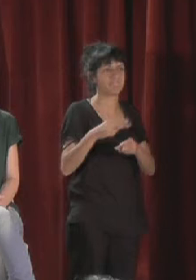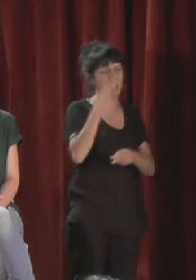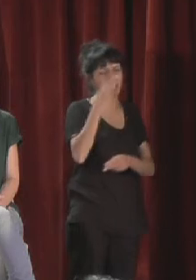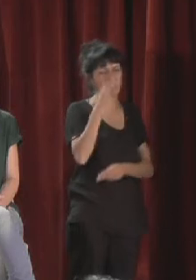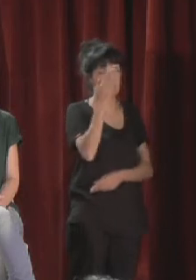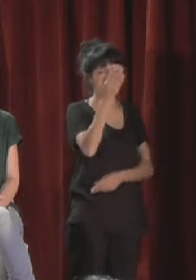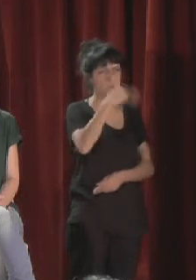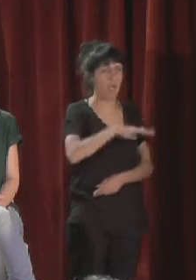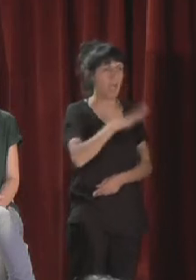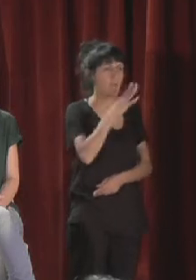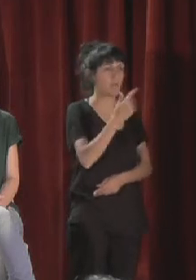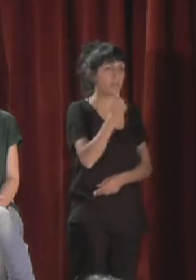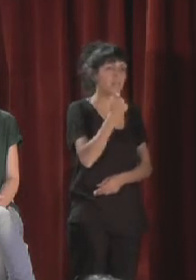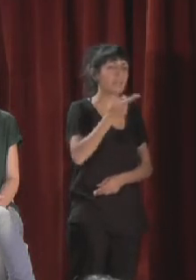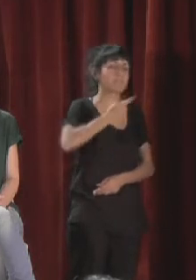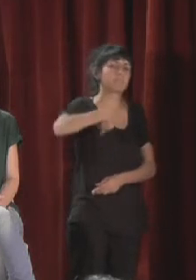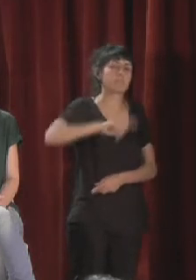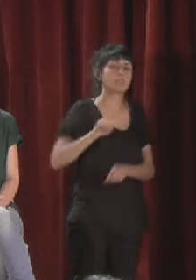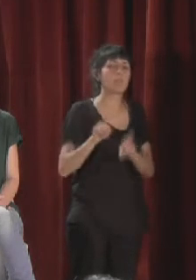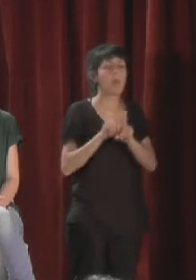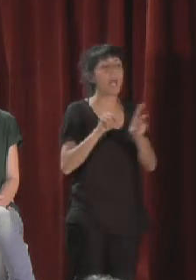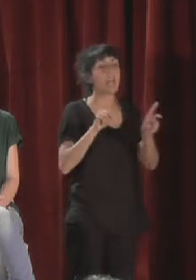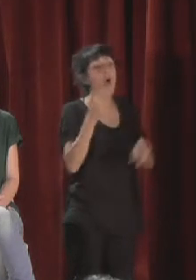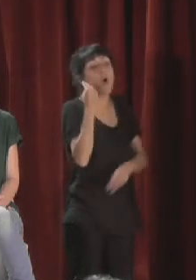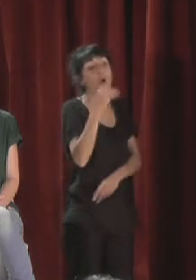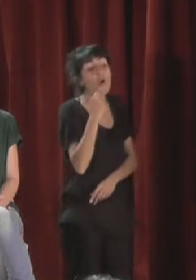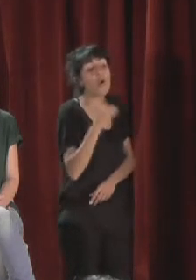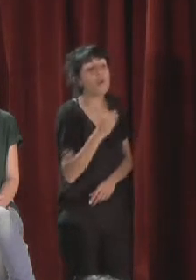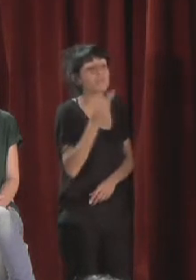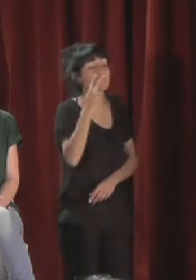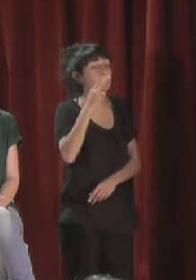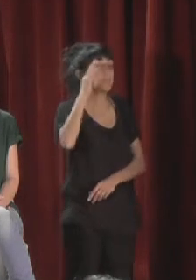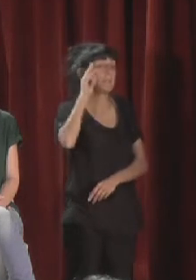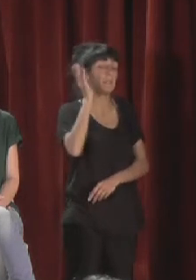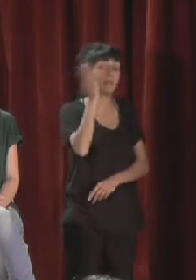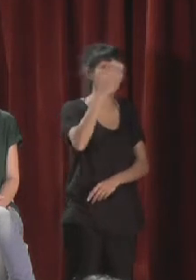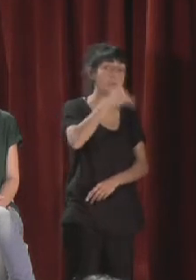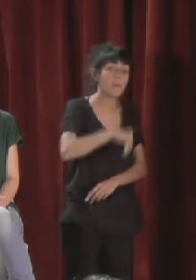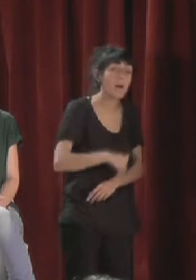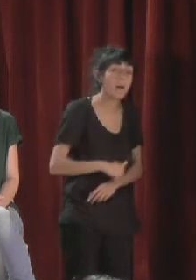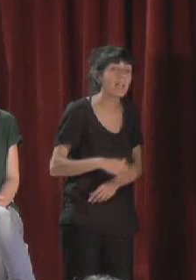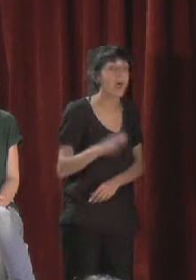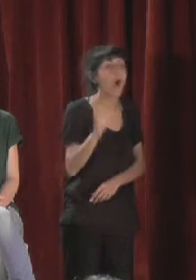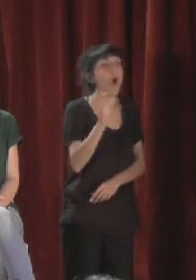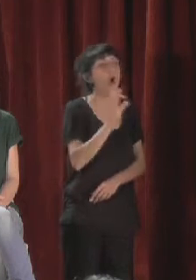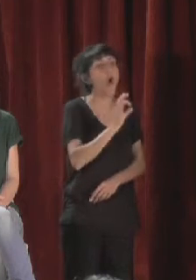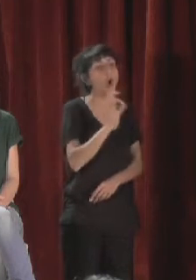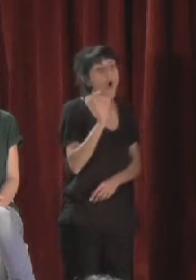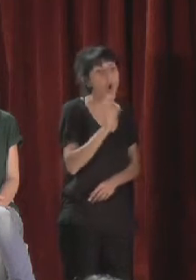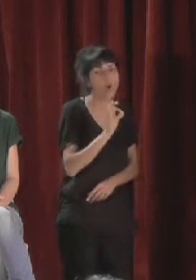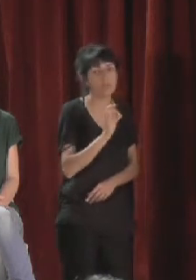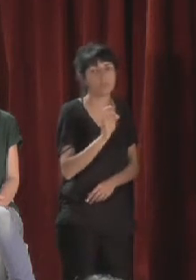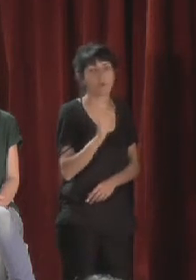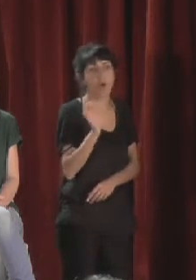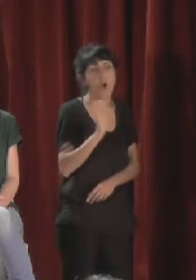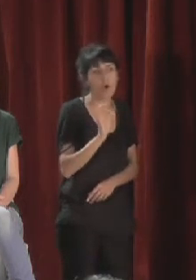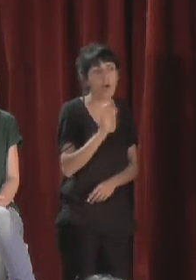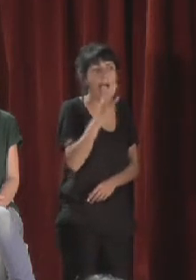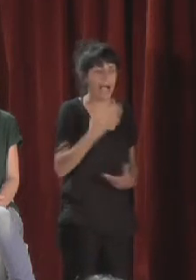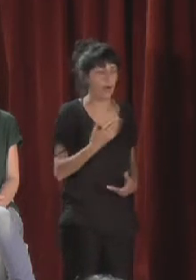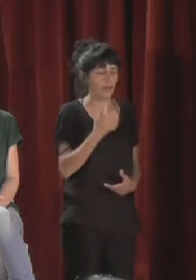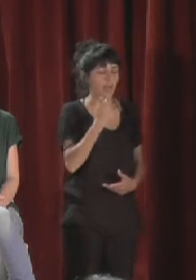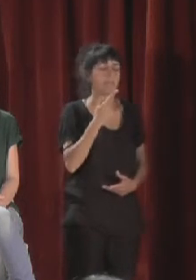novos, que non temos experiencia, ou dalles a tolada, entonces xa non. Entonces somos pella política, somos igual que